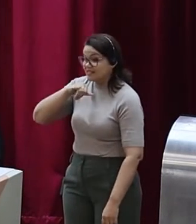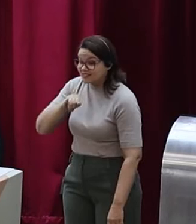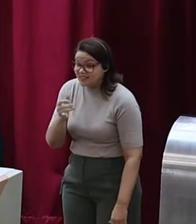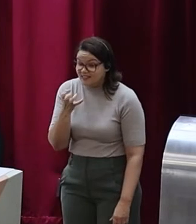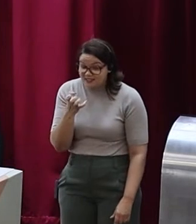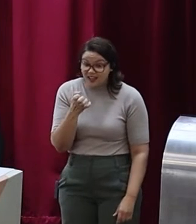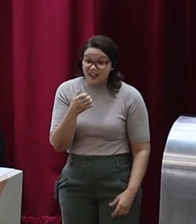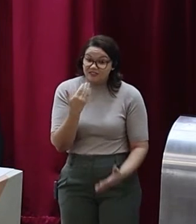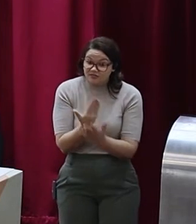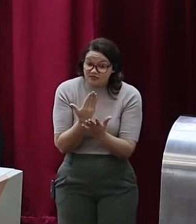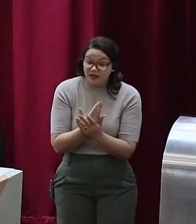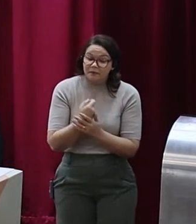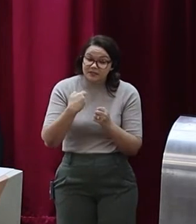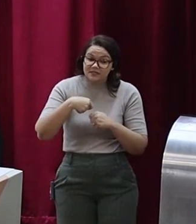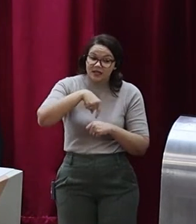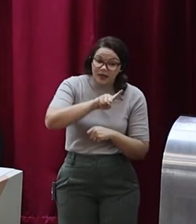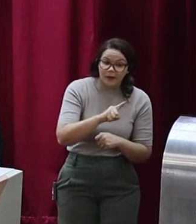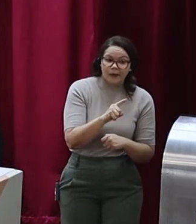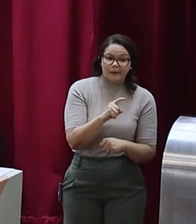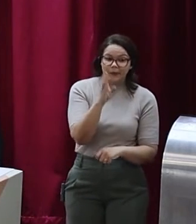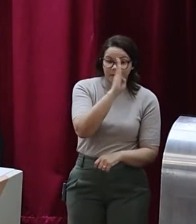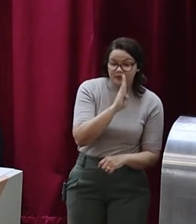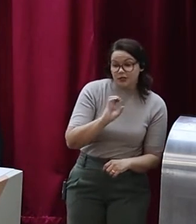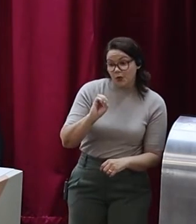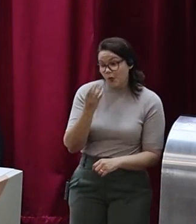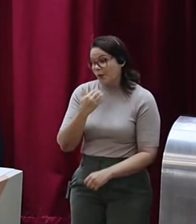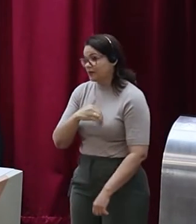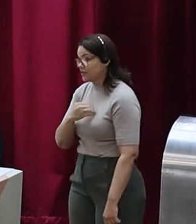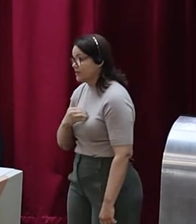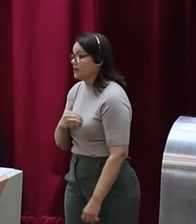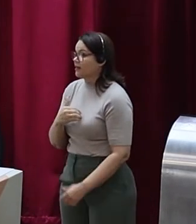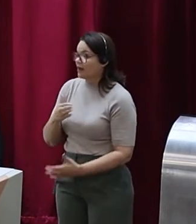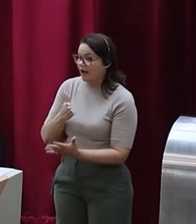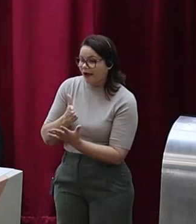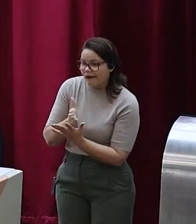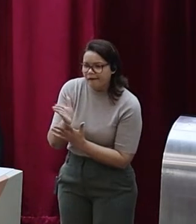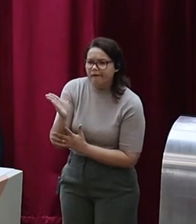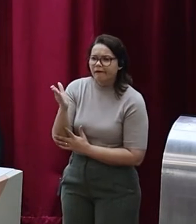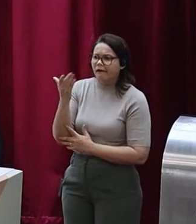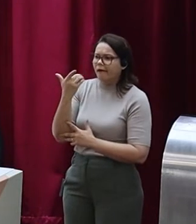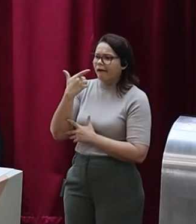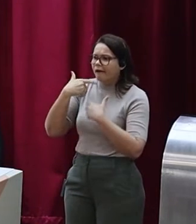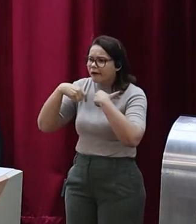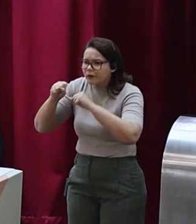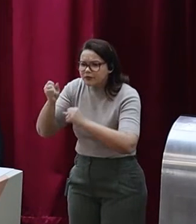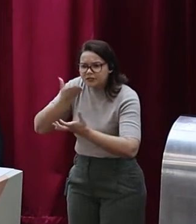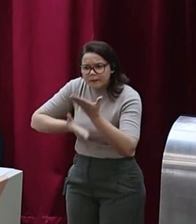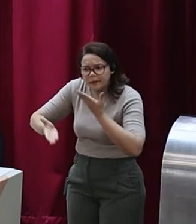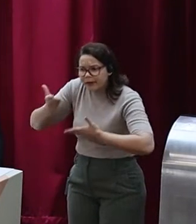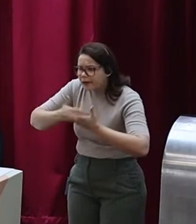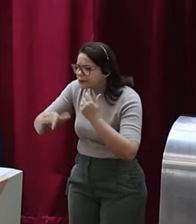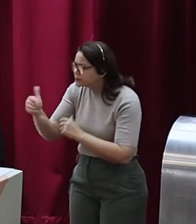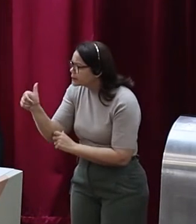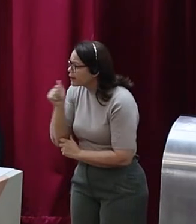públicas? Carrera lingüística, no sé, lingüística aplicada, traductología. No hay, no hay. Sí hay licenciatura en